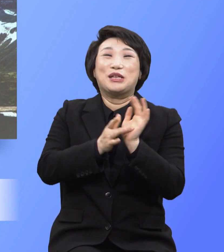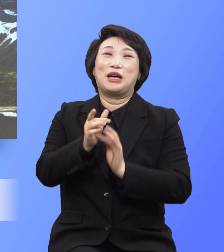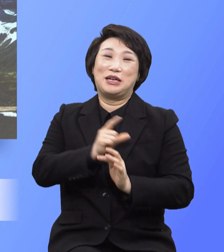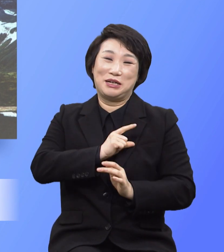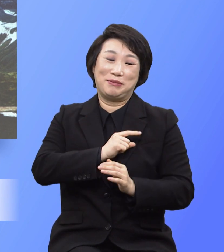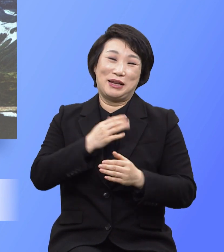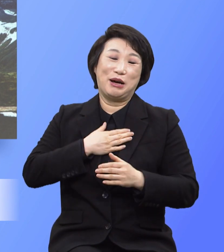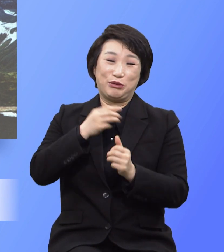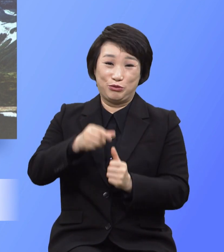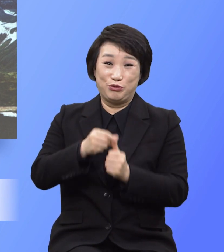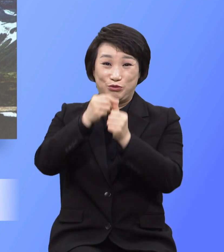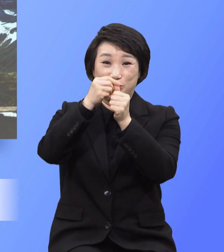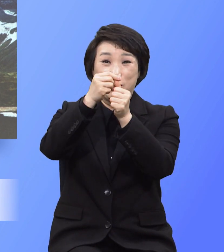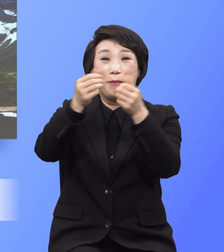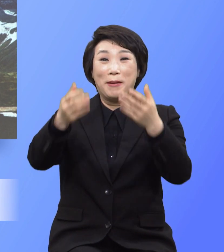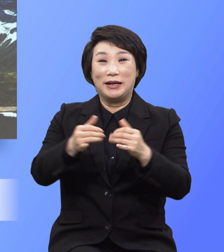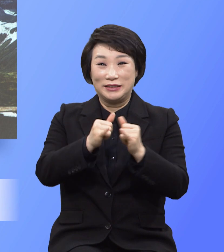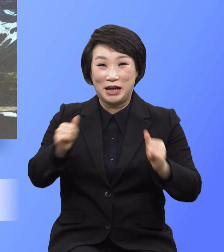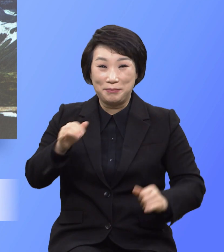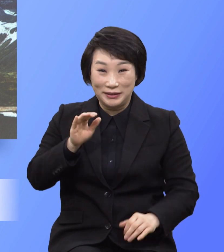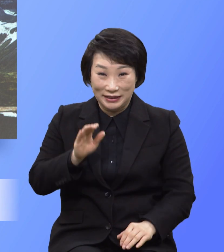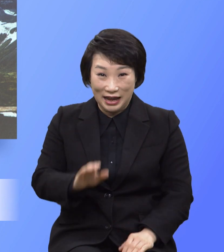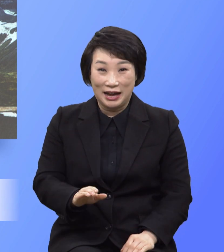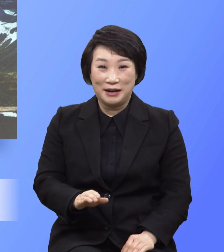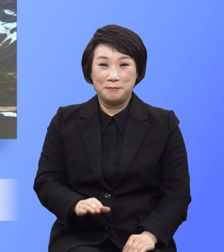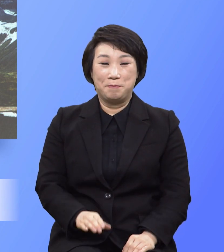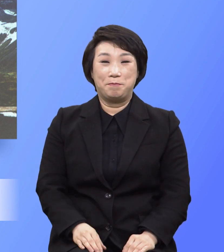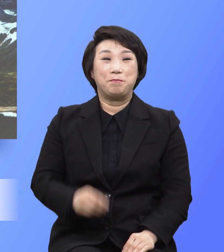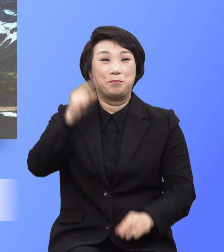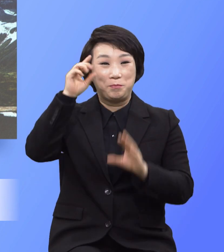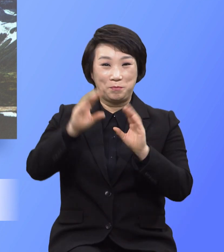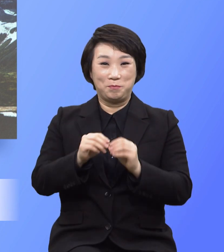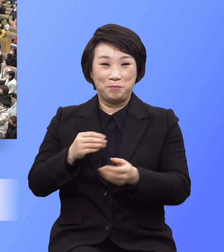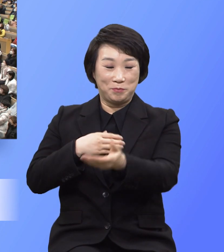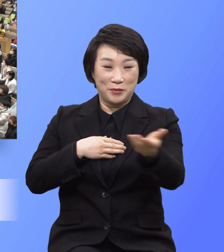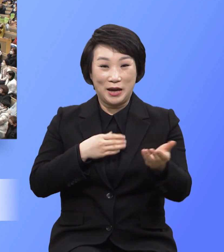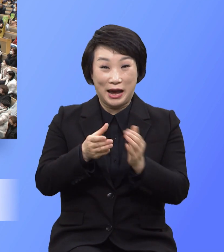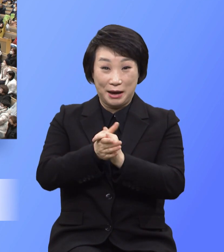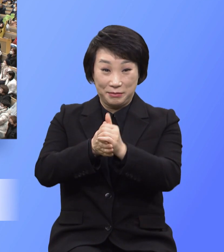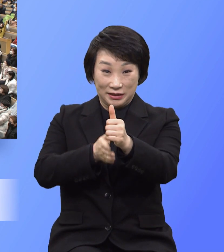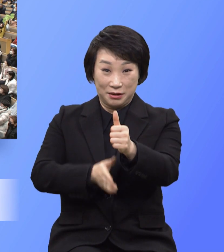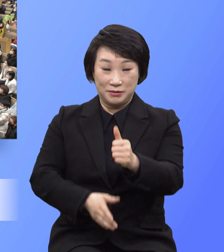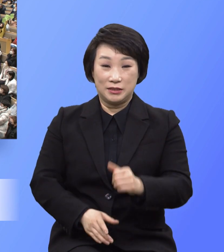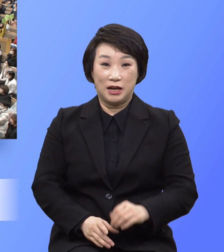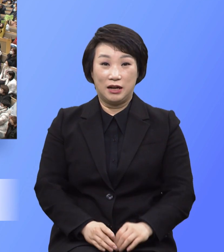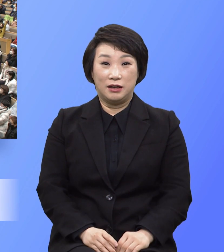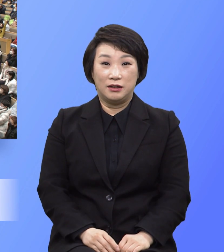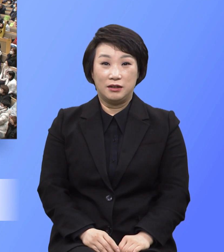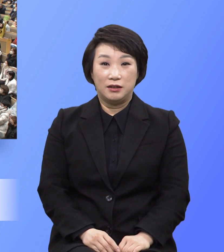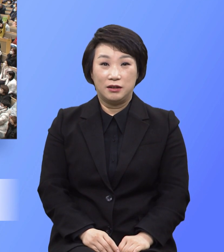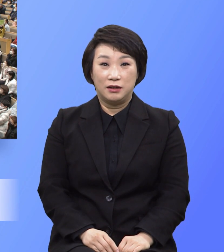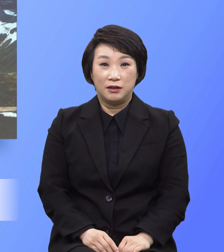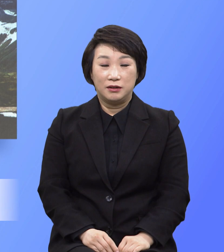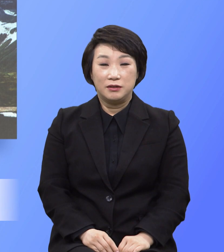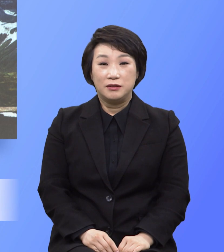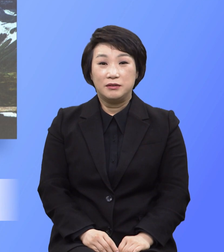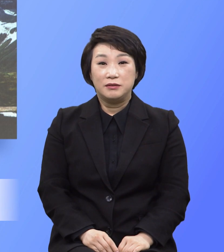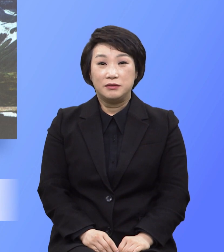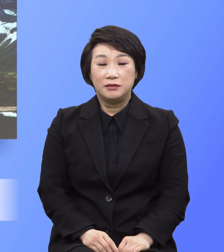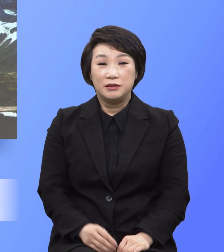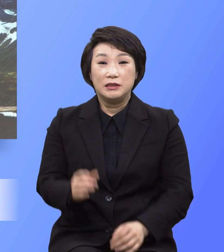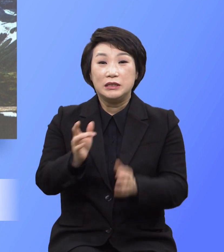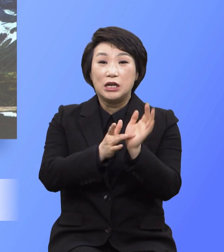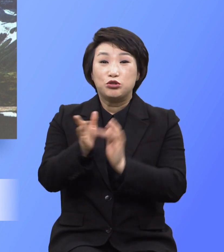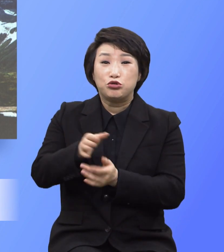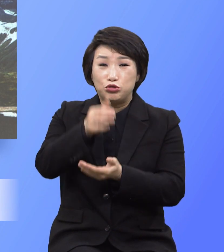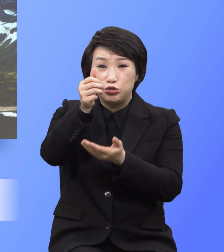이름으로 구원받은 사람이라 이 말입니다. 동의하시면 아멘 합시다. 네. 그러니까